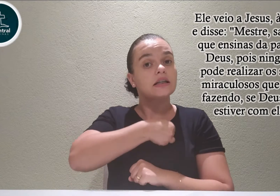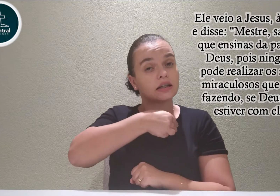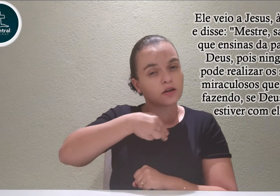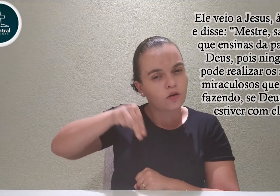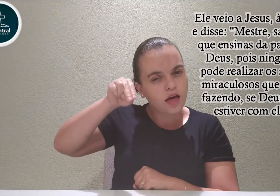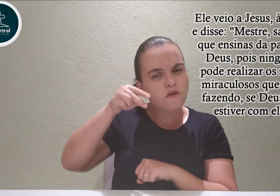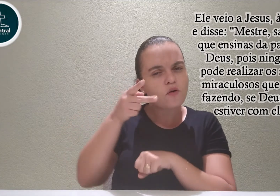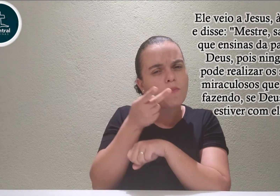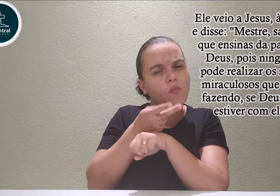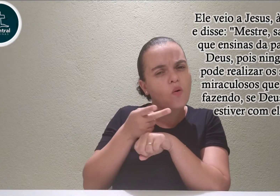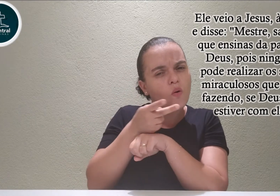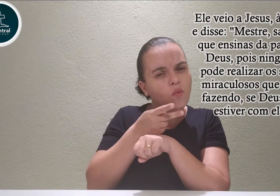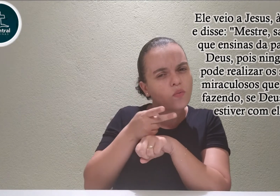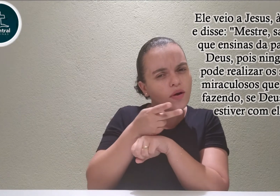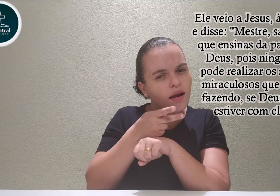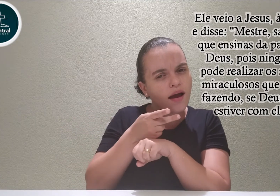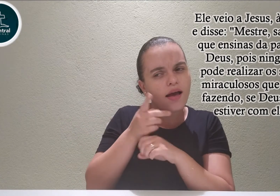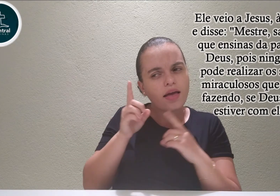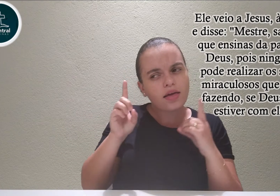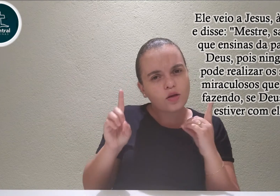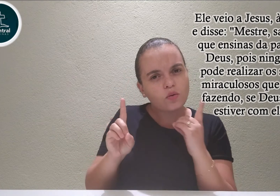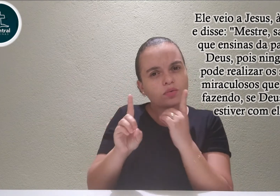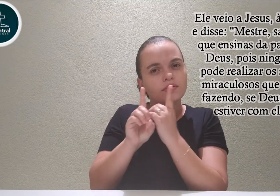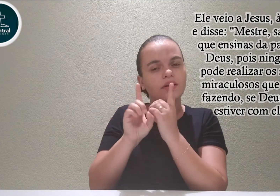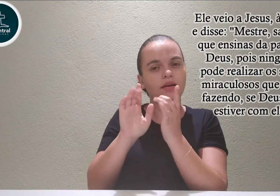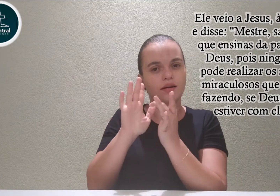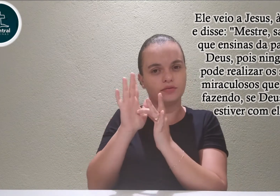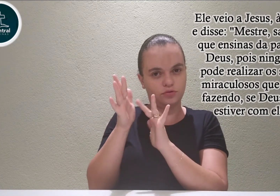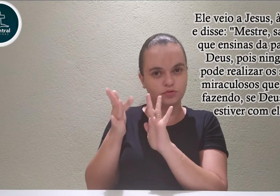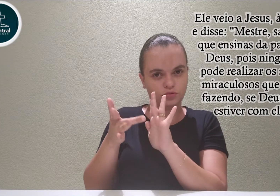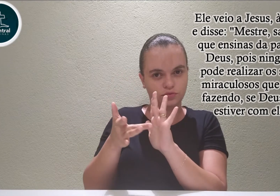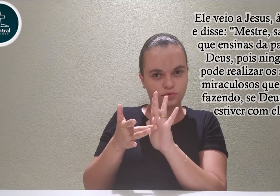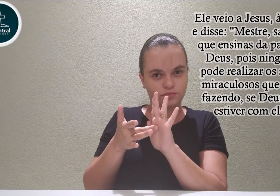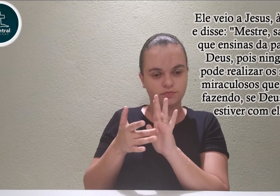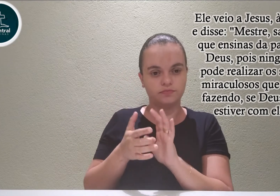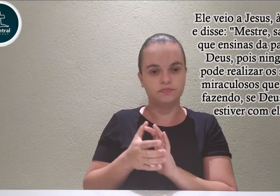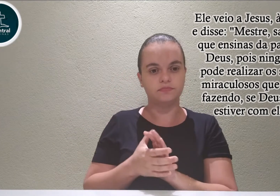Ele veio a Jesus à noite e disse: